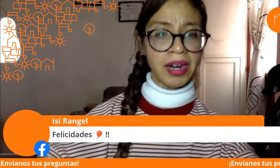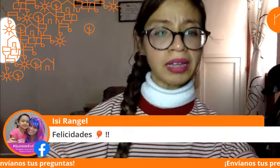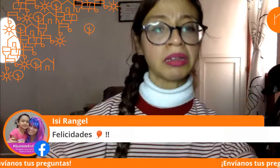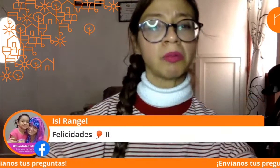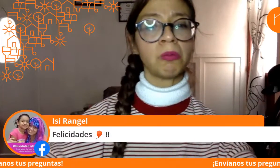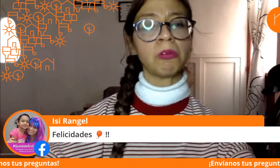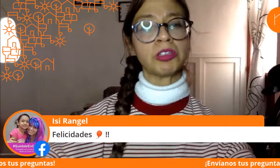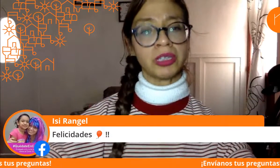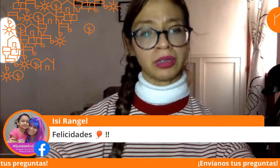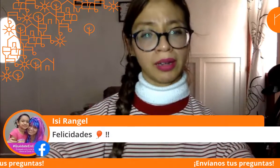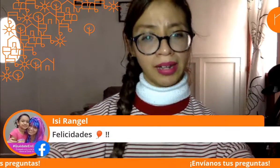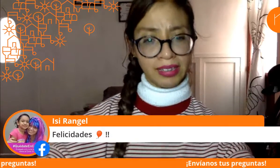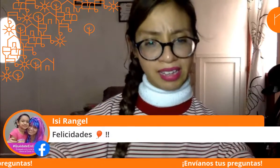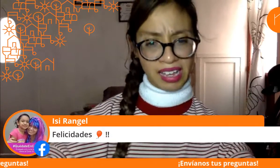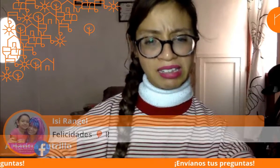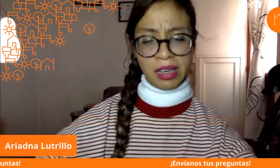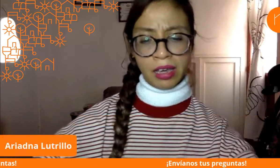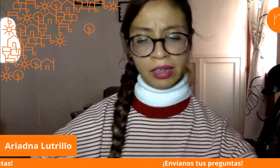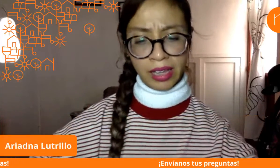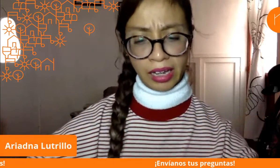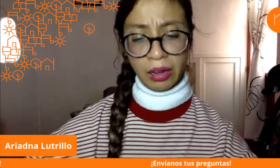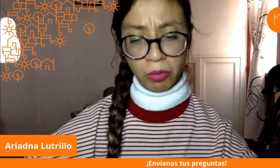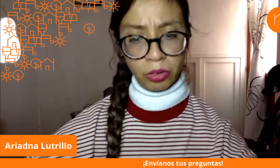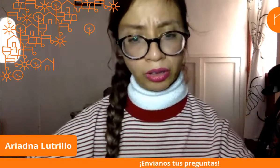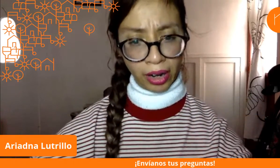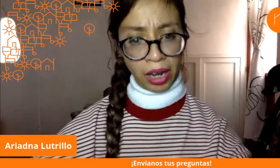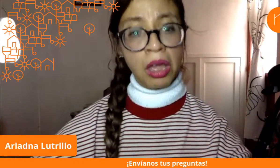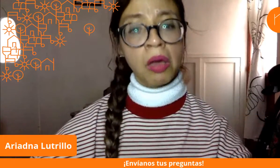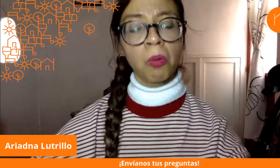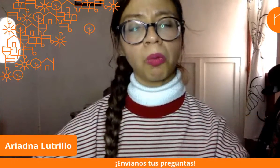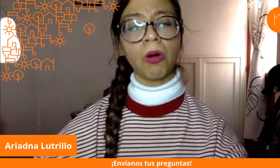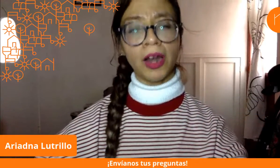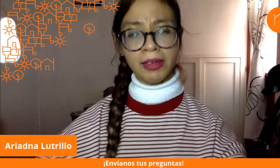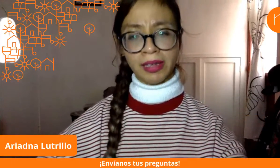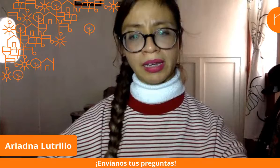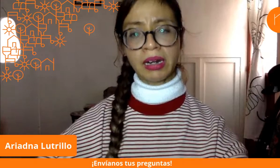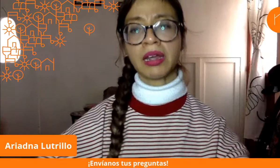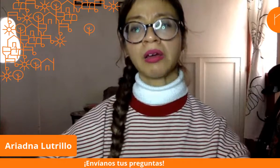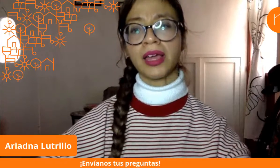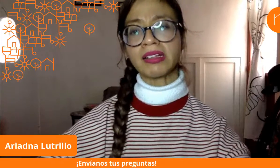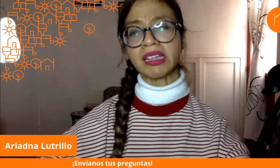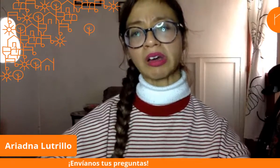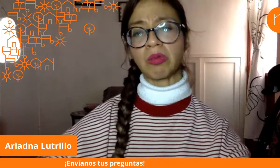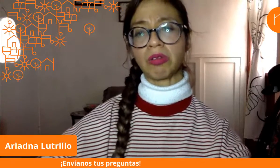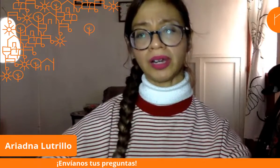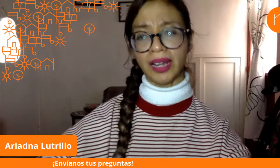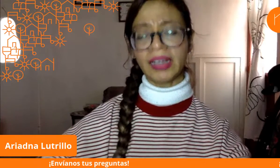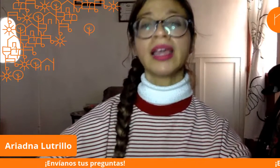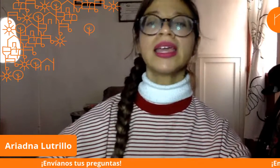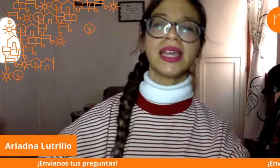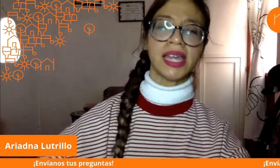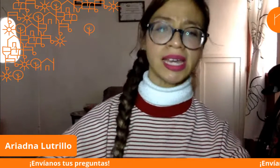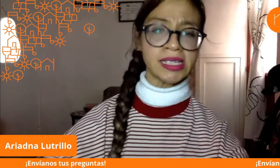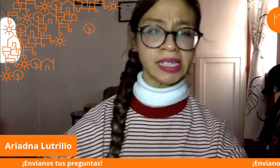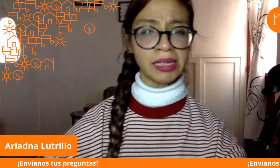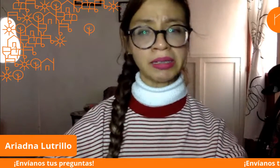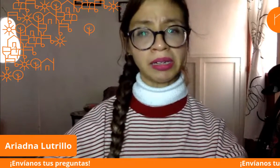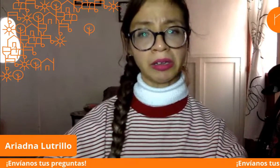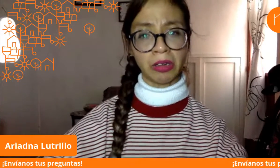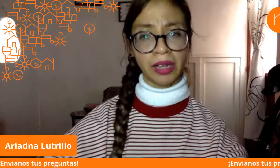semanas. Muchas gracias. Tecno de Monterrey por hacer esta comunidad y este distrito Tec